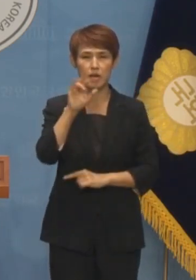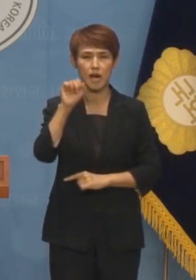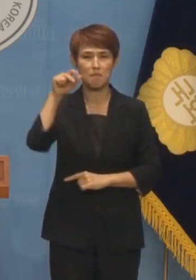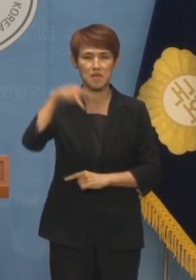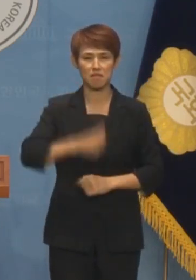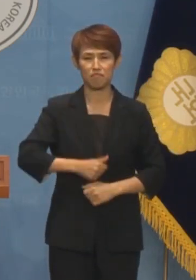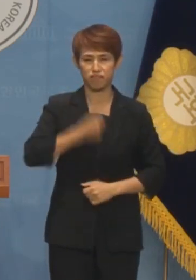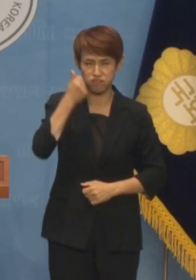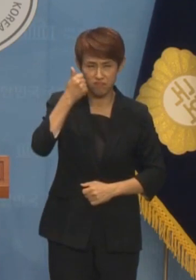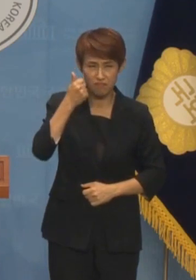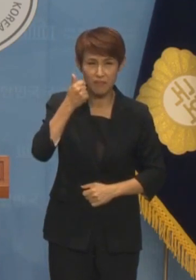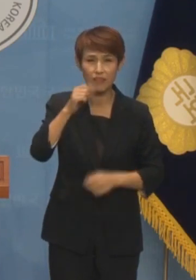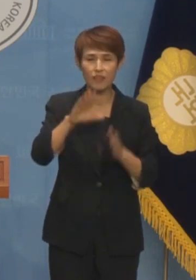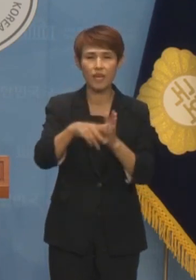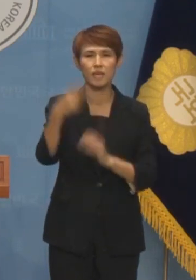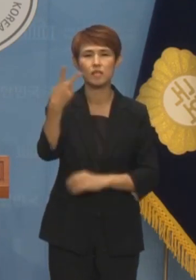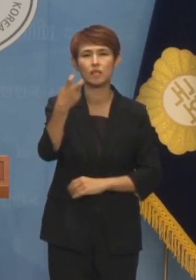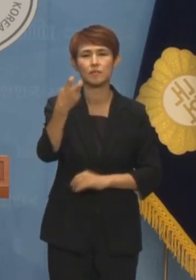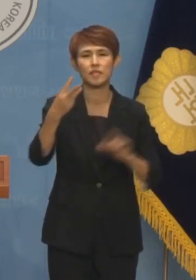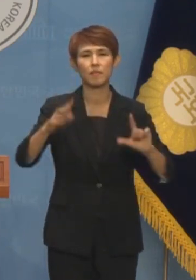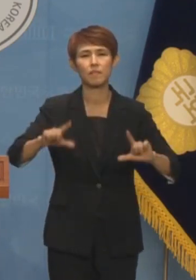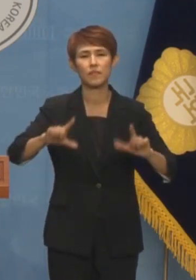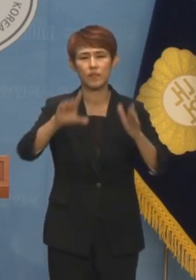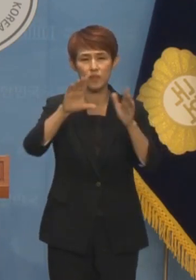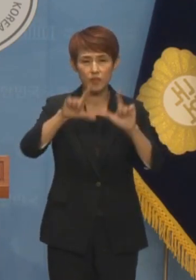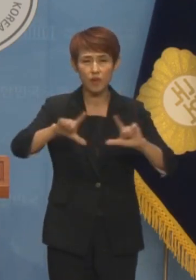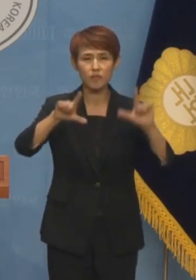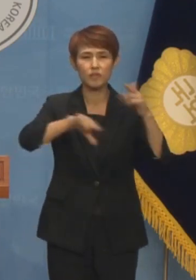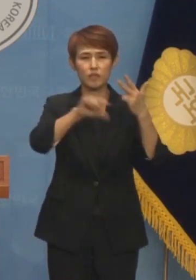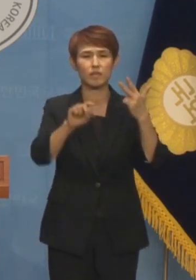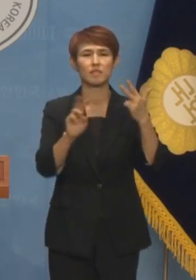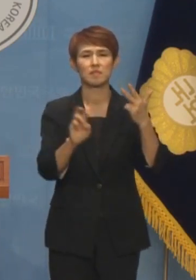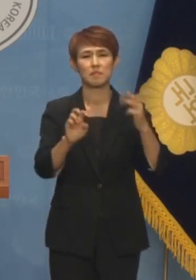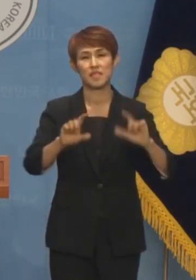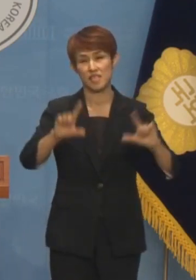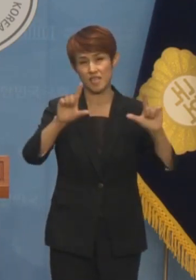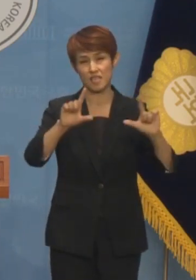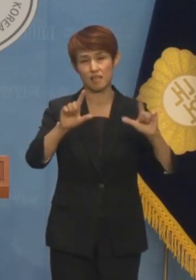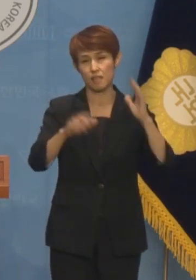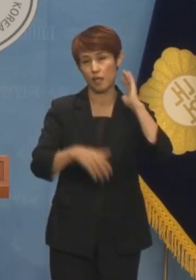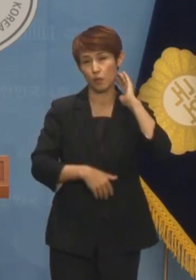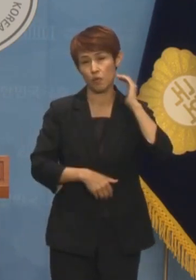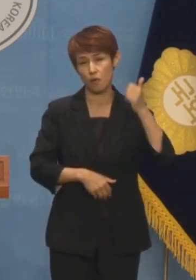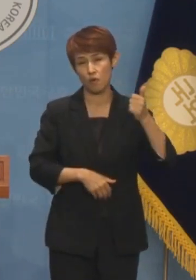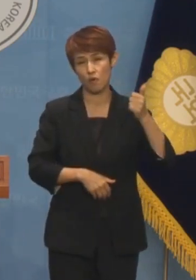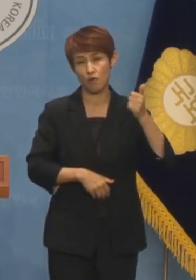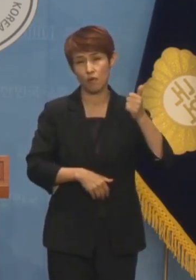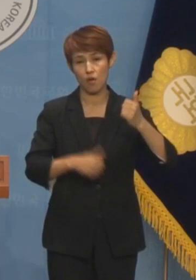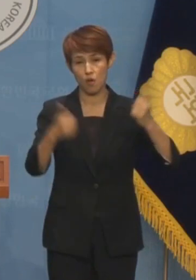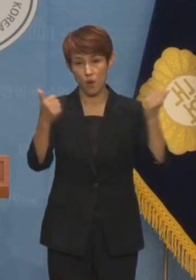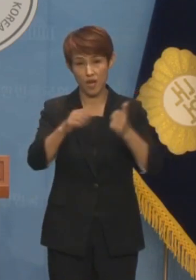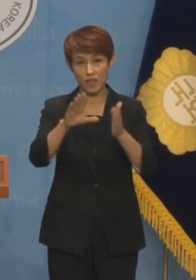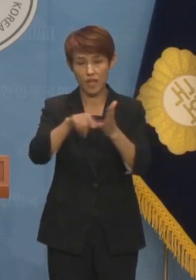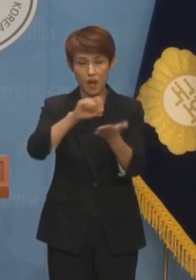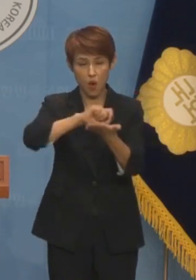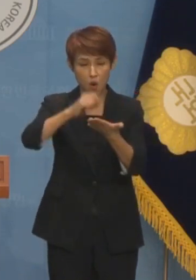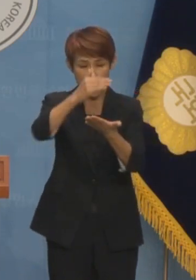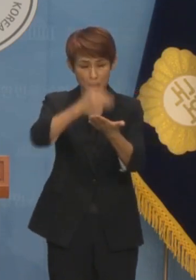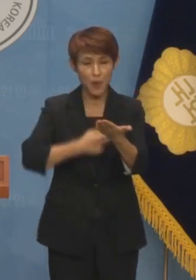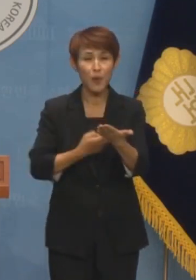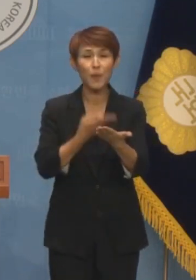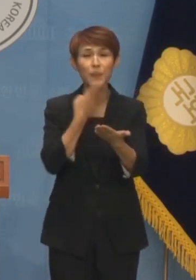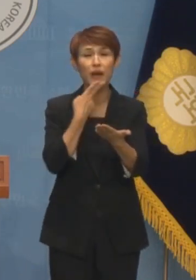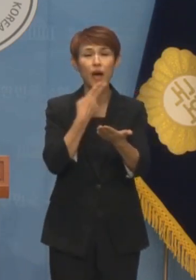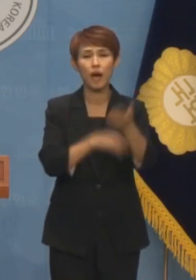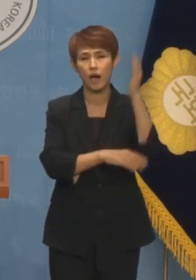시작점인 2023년 7월 31일 대통령 주재 회의에 속기록이 없다고